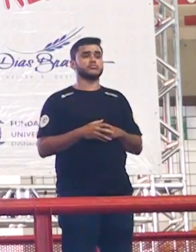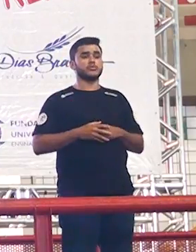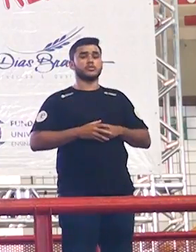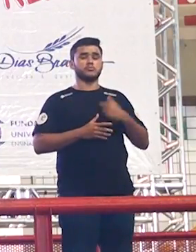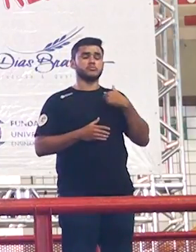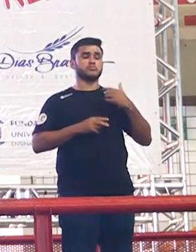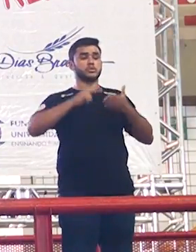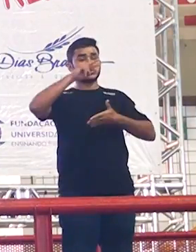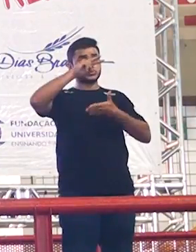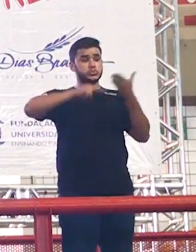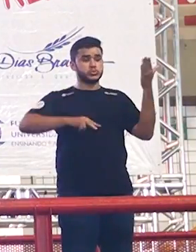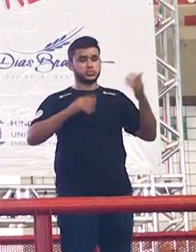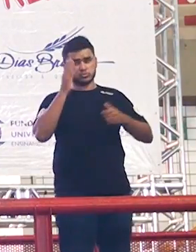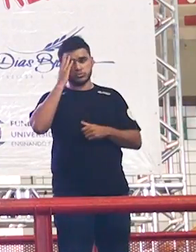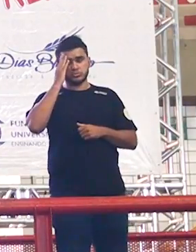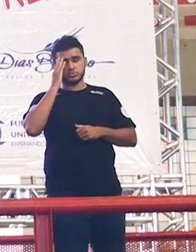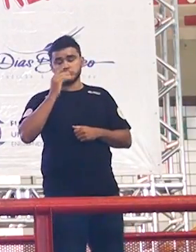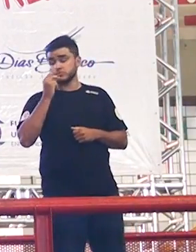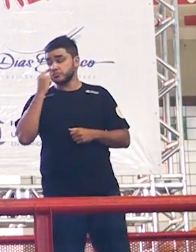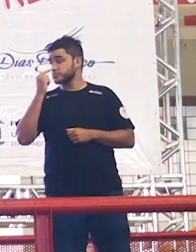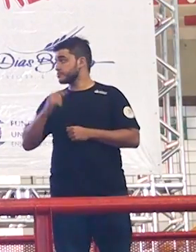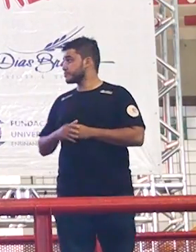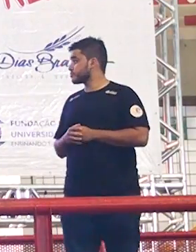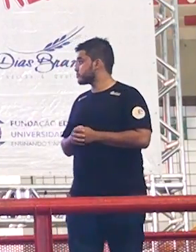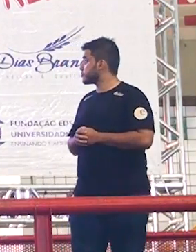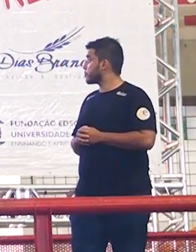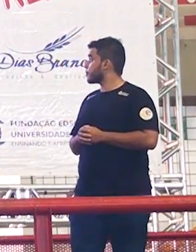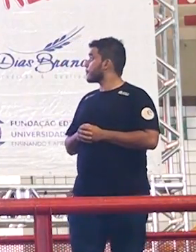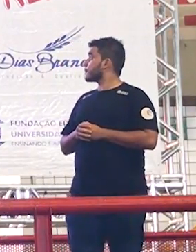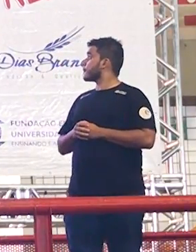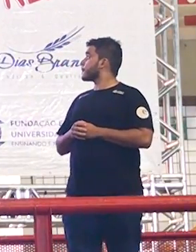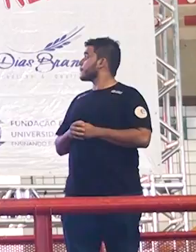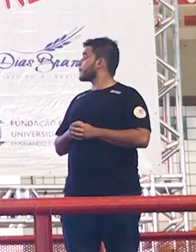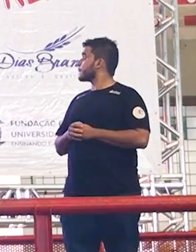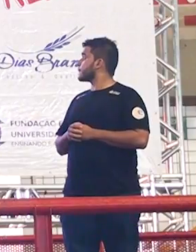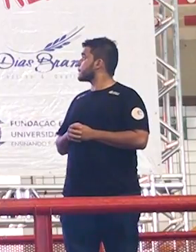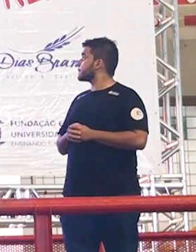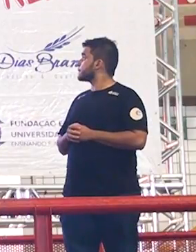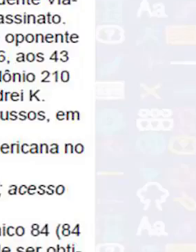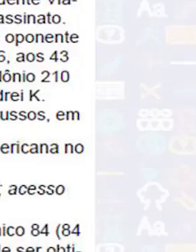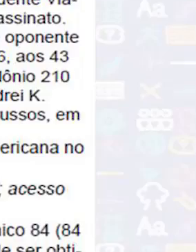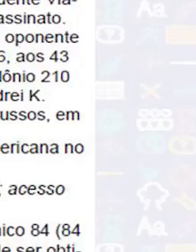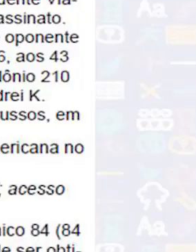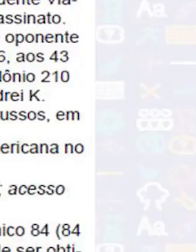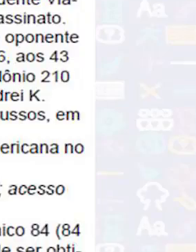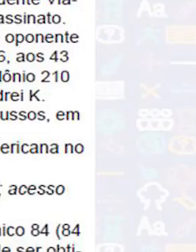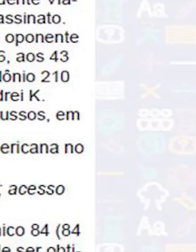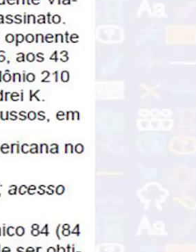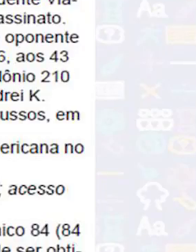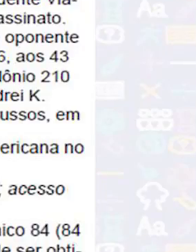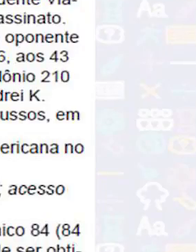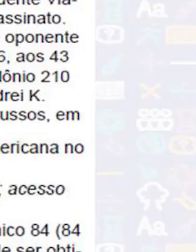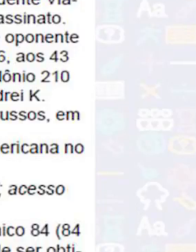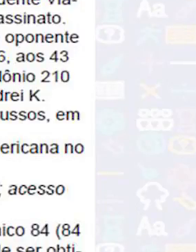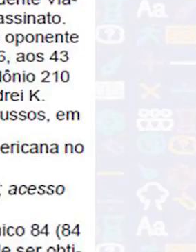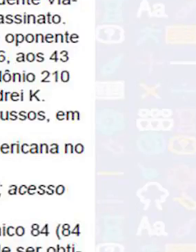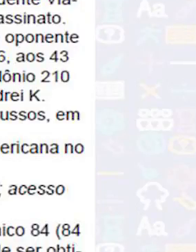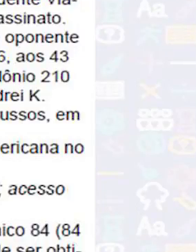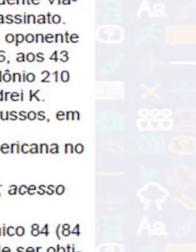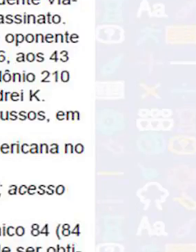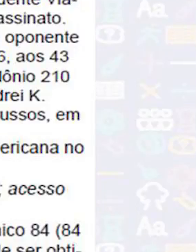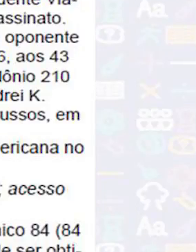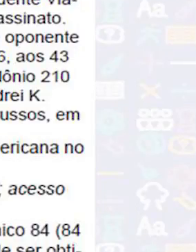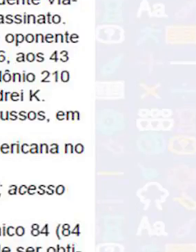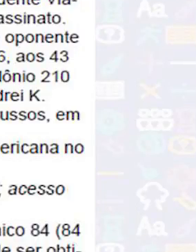questão, mas é assim, ó o comando da questão. Esse isótopo do polônio tem